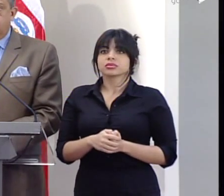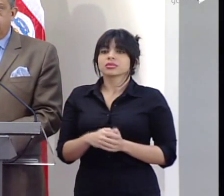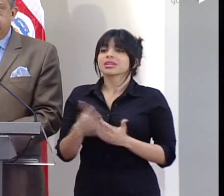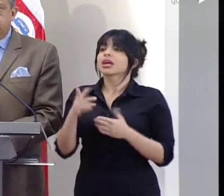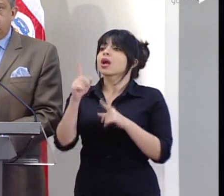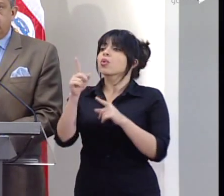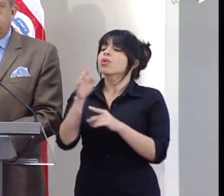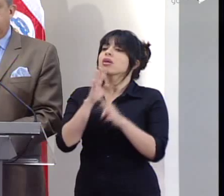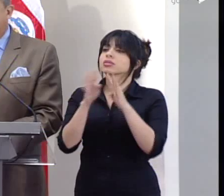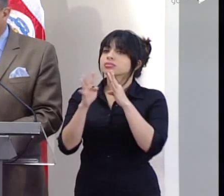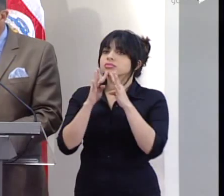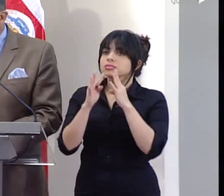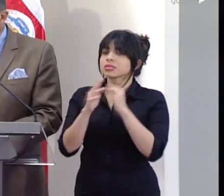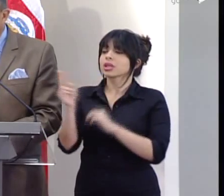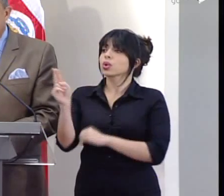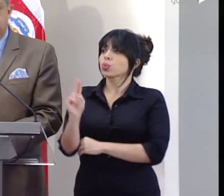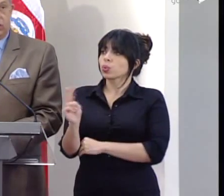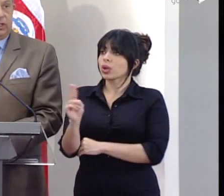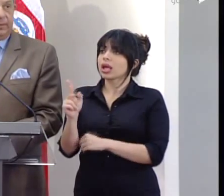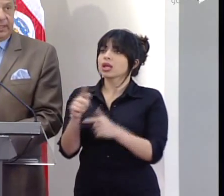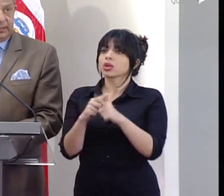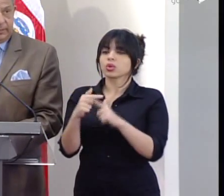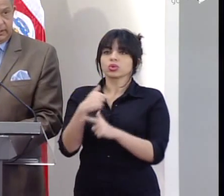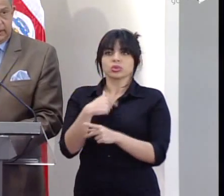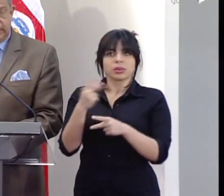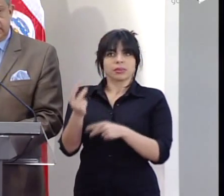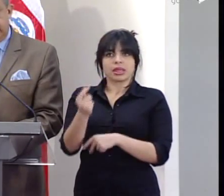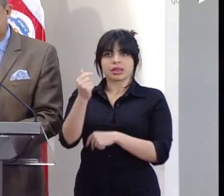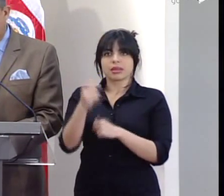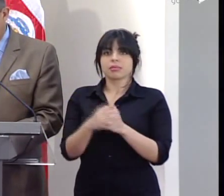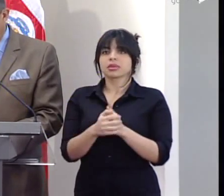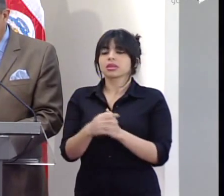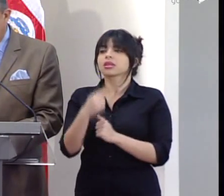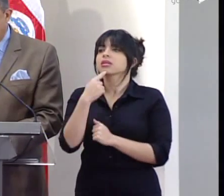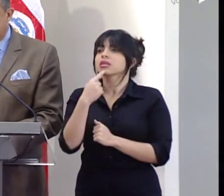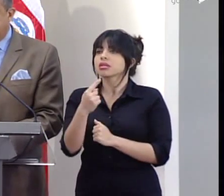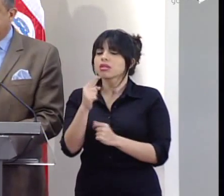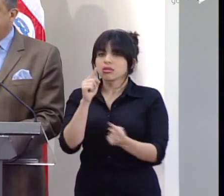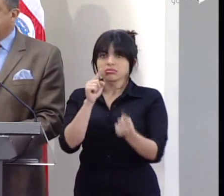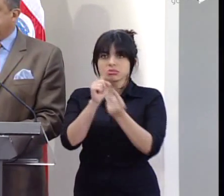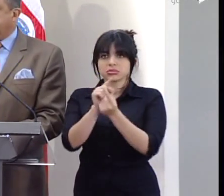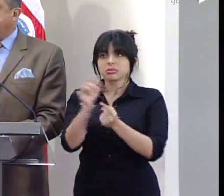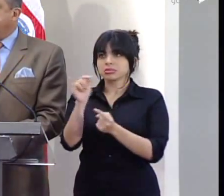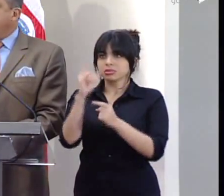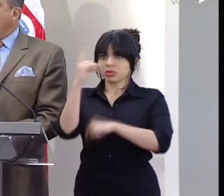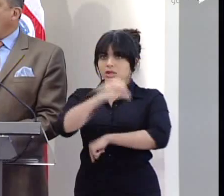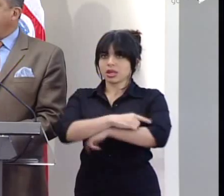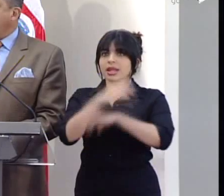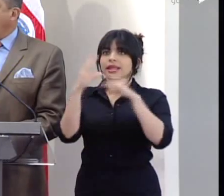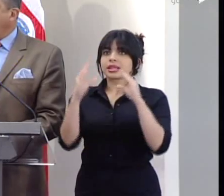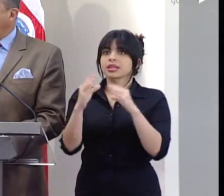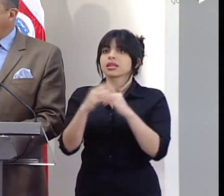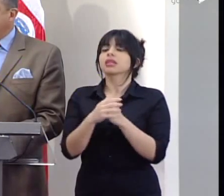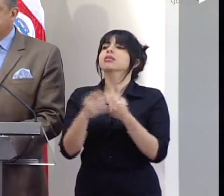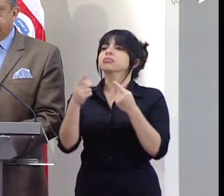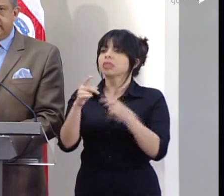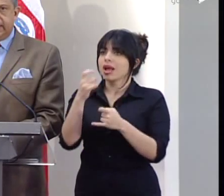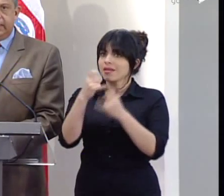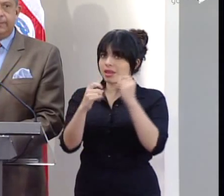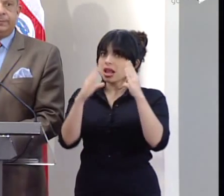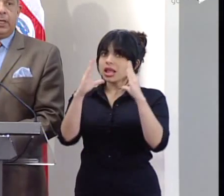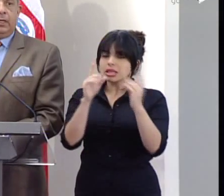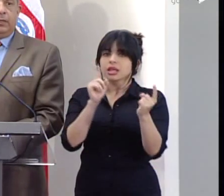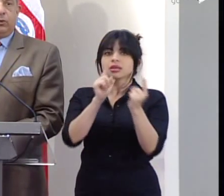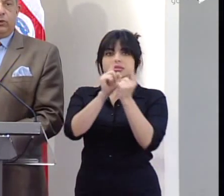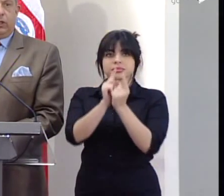que era una conversación que era urgente, entonces yo inmediatamente le dije que nos viéramos esa misma tarde, cosa que ocurrió al final de la